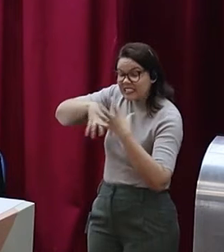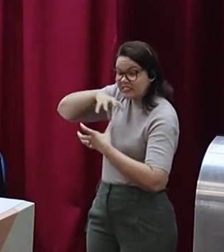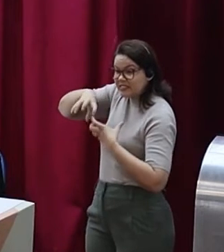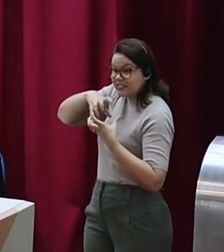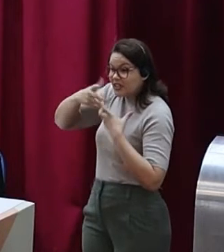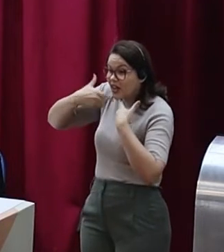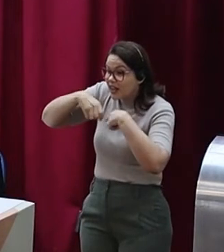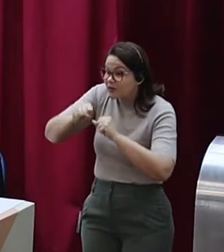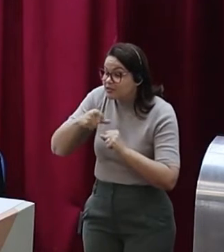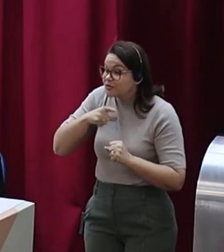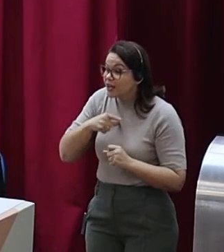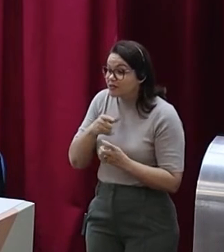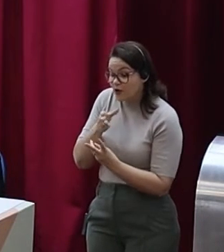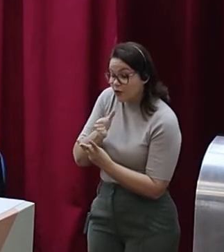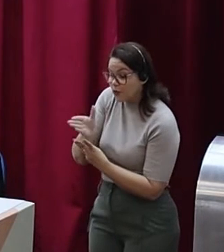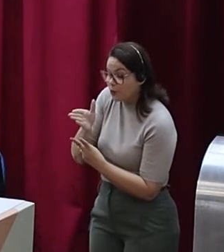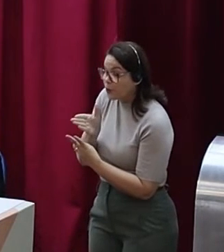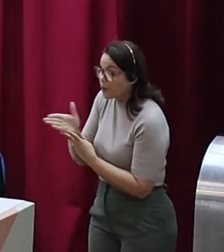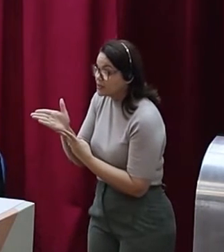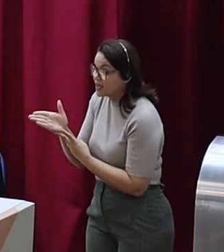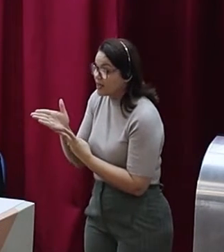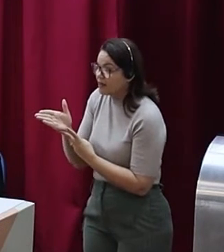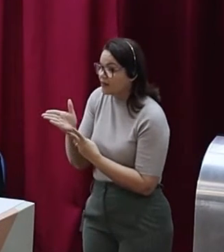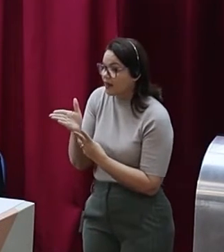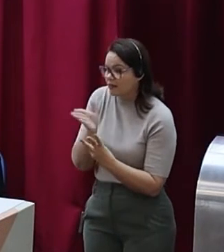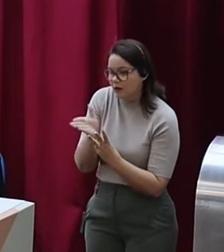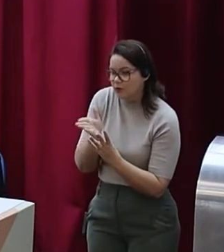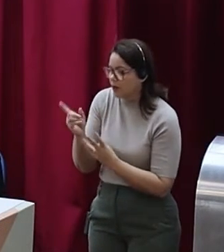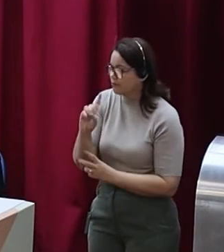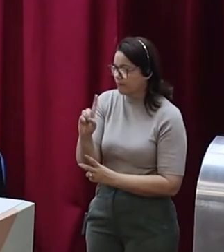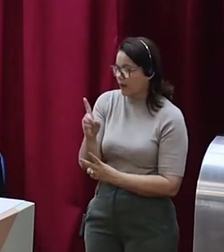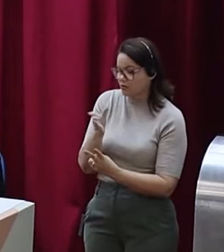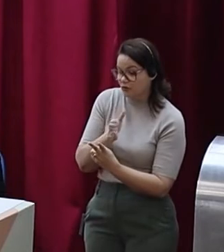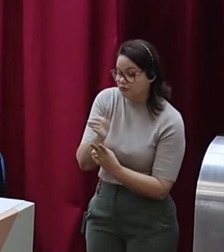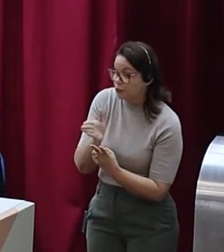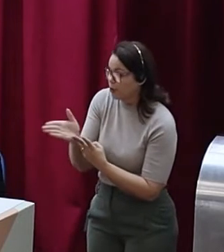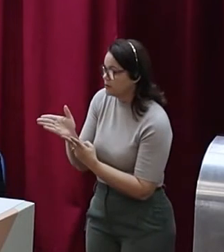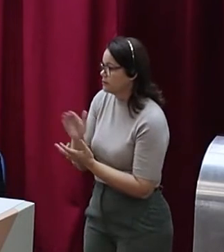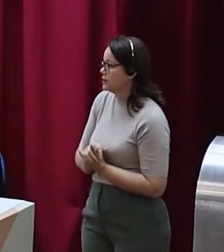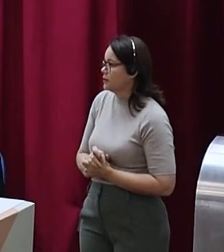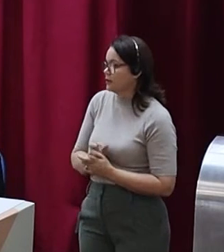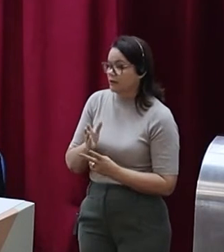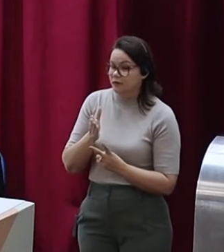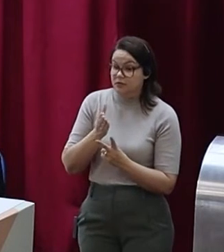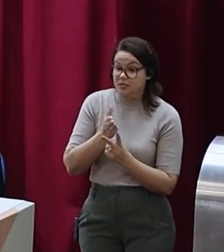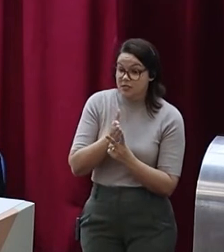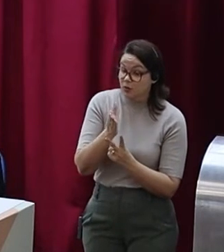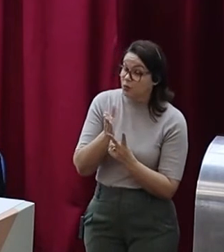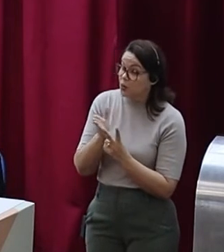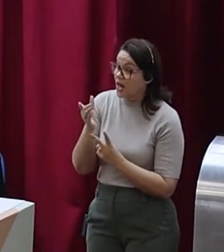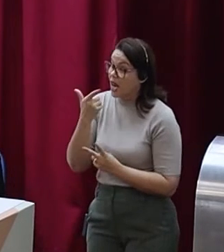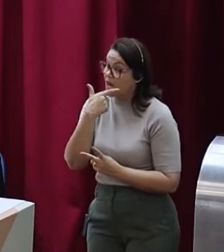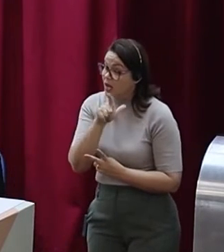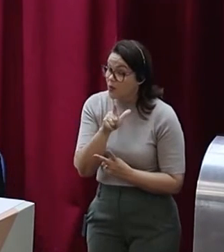salidas. No hay 3, 4. ¿Cuáles son? O sea, si son dos lenguas, se normalizan ambas